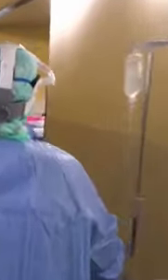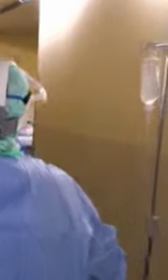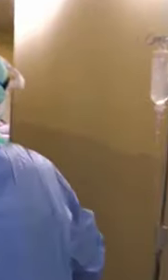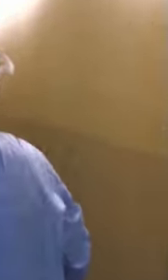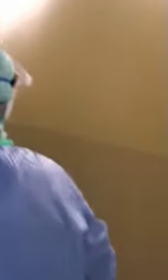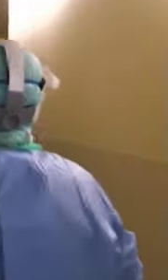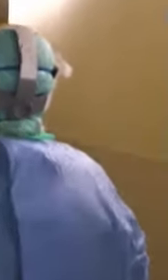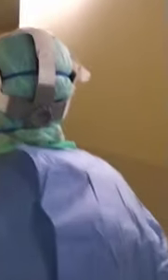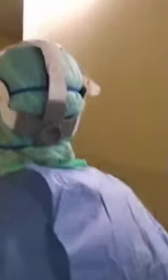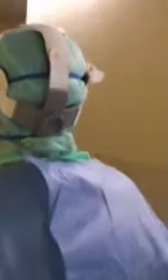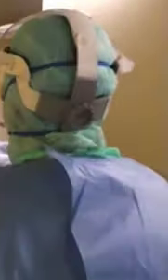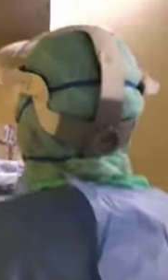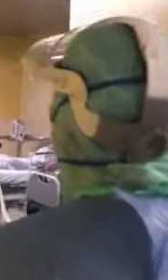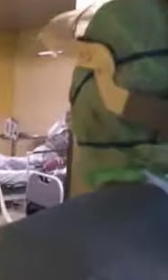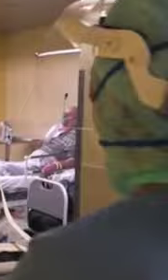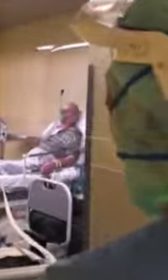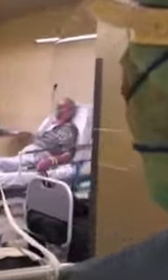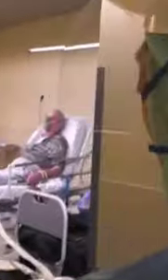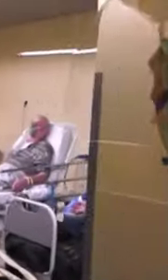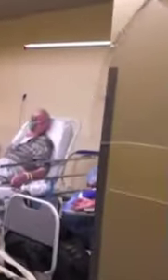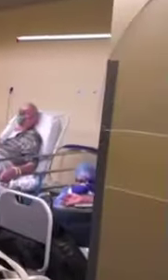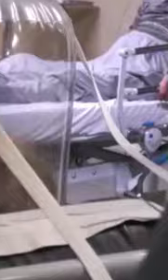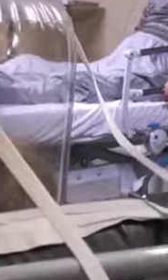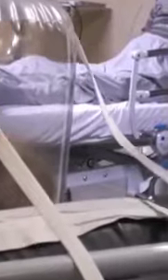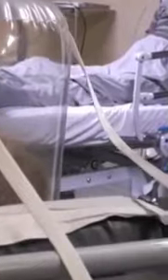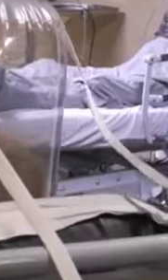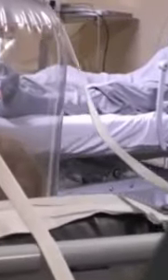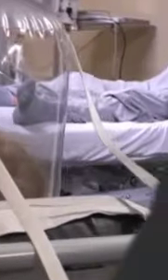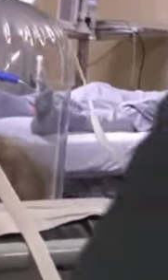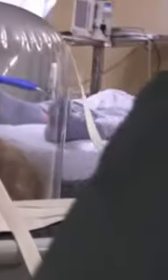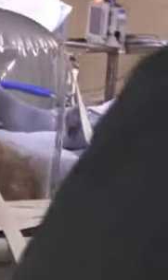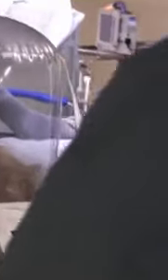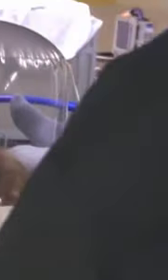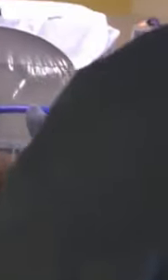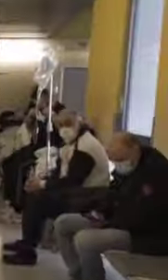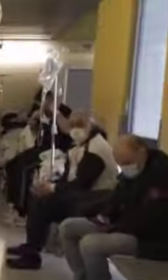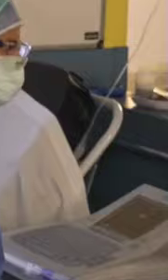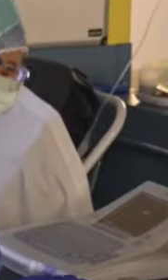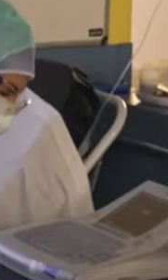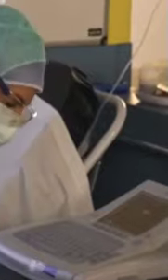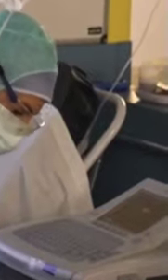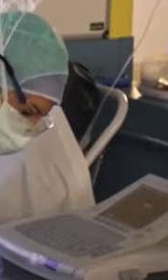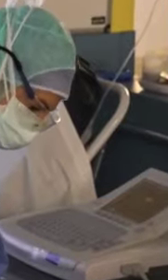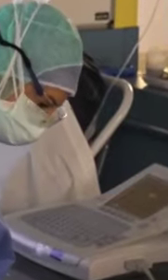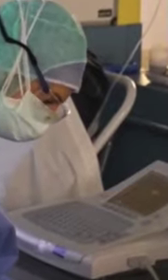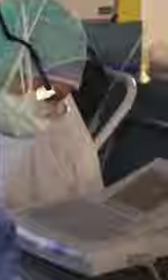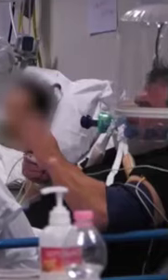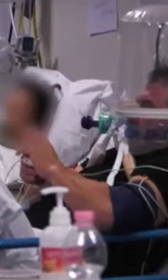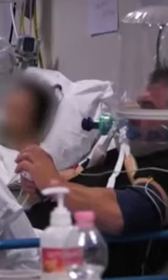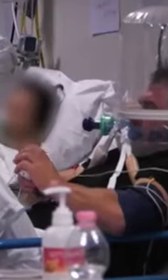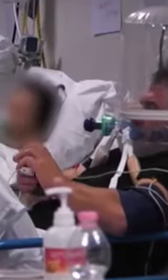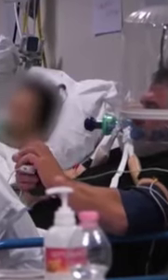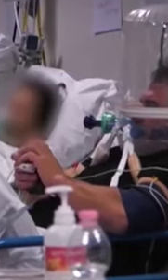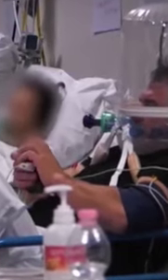più basso registrato dal 10 marzo scorso. Come nei giorni scorsi, si allenta anche la